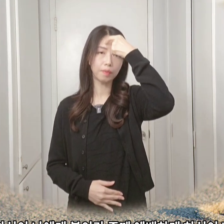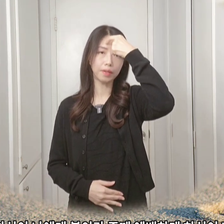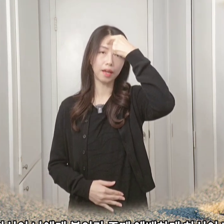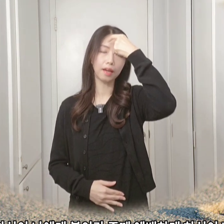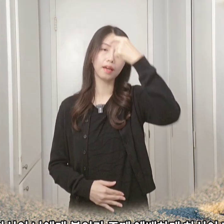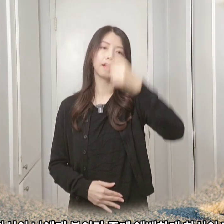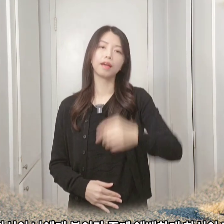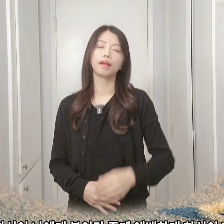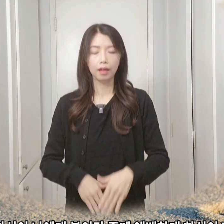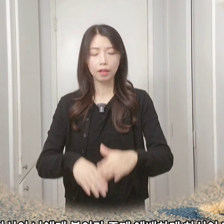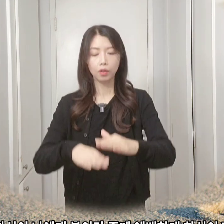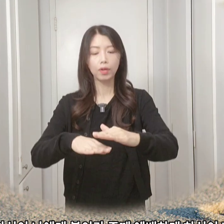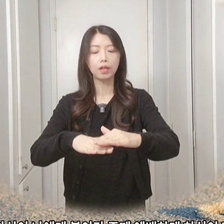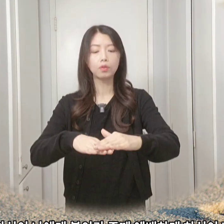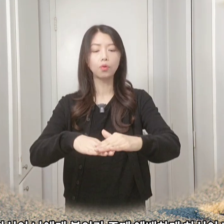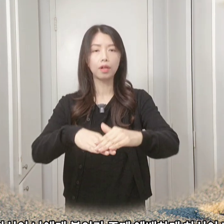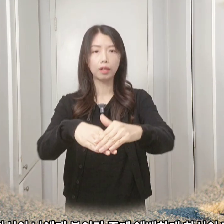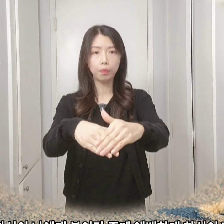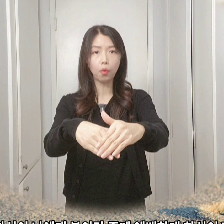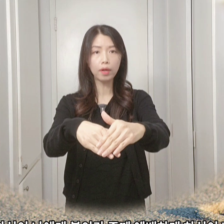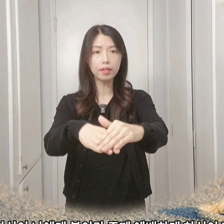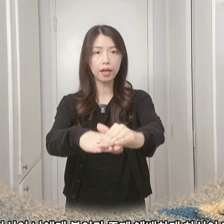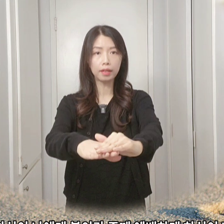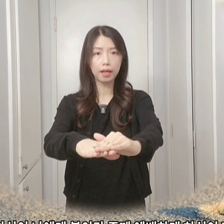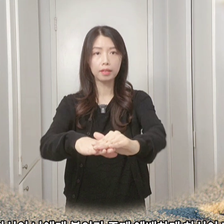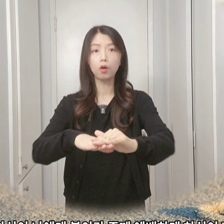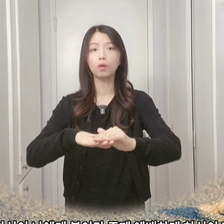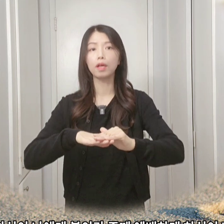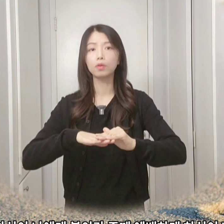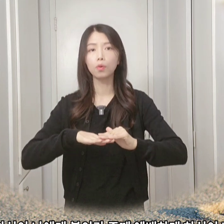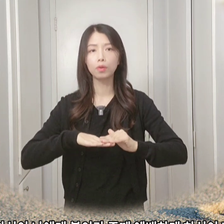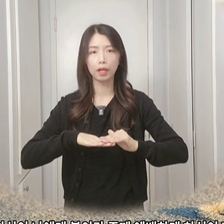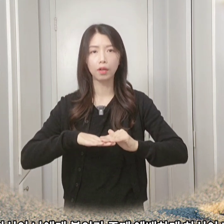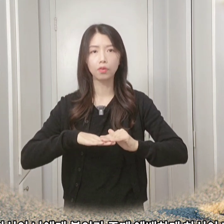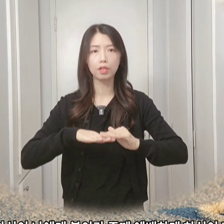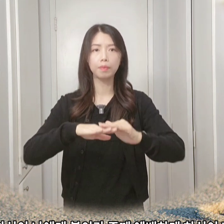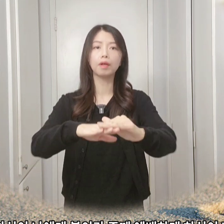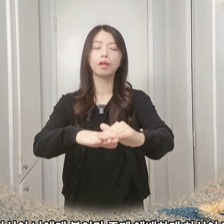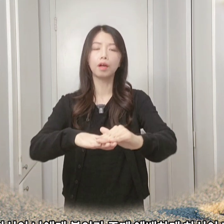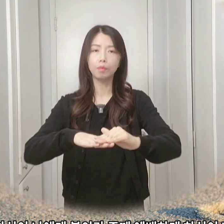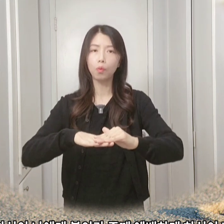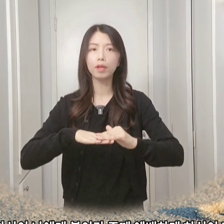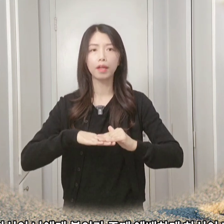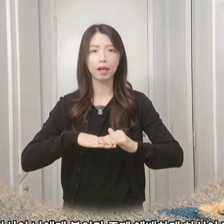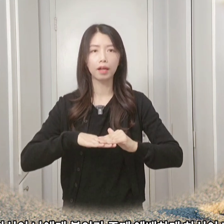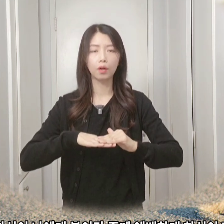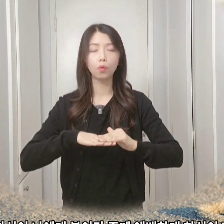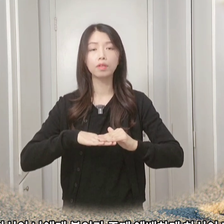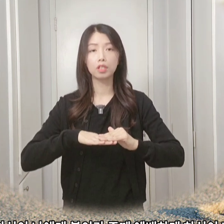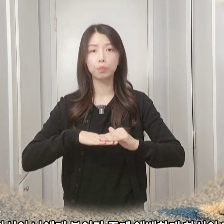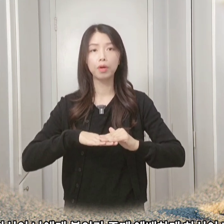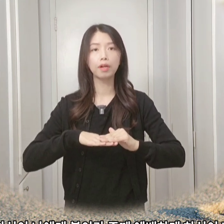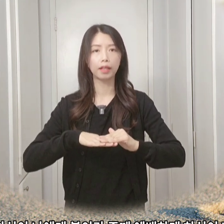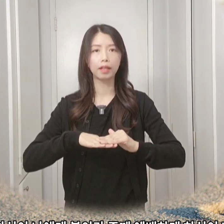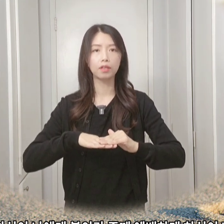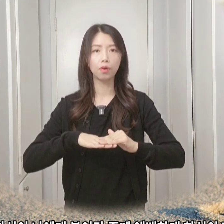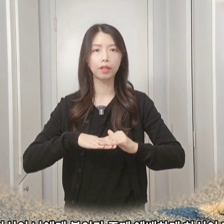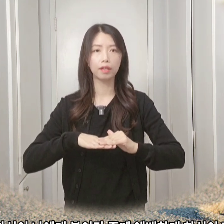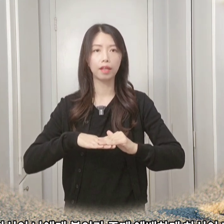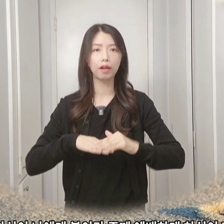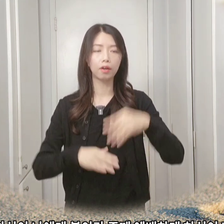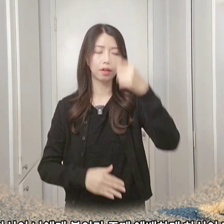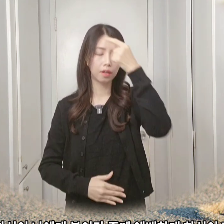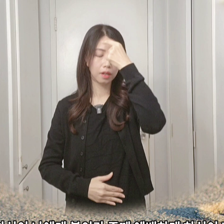수어가 됩니다. 그리고 양손을 이렇게 포갠 상태에서 내 쪽으로 당겨주시면 모이다 혹은 집회를 나타내는